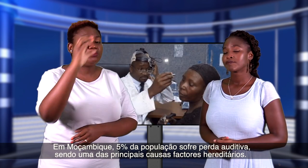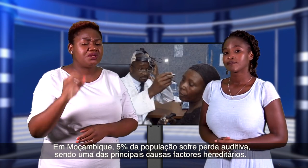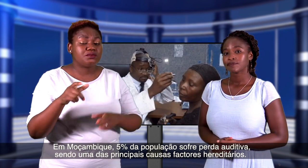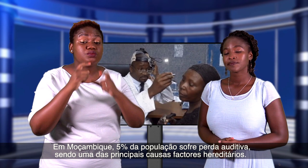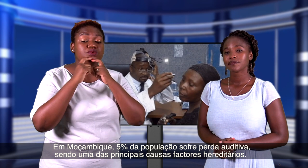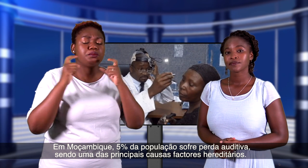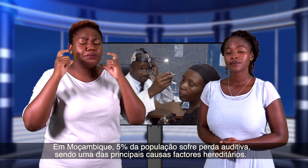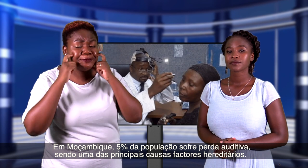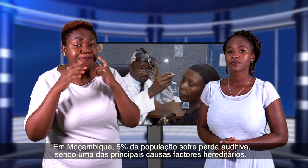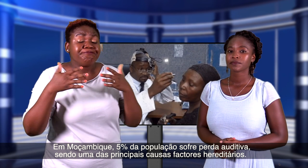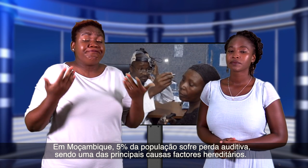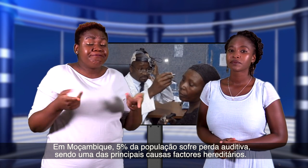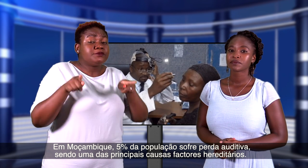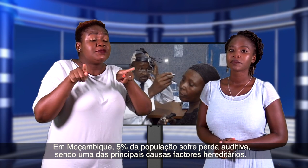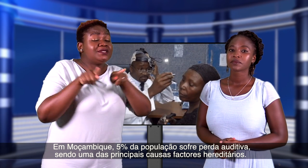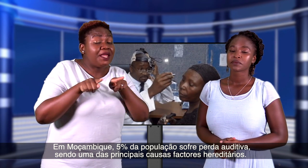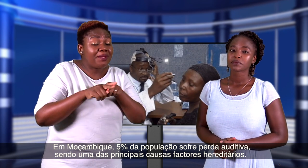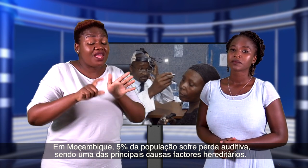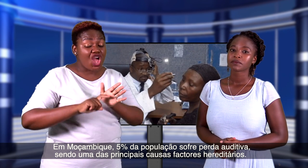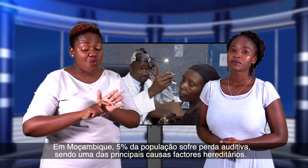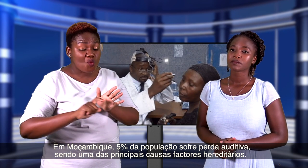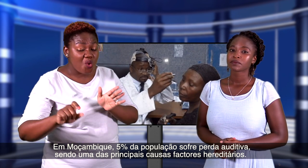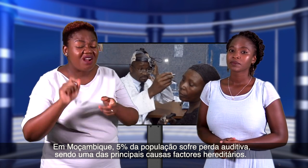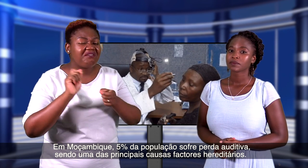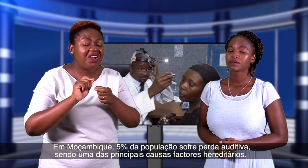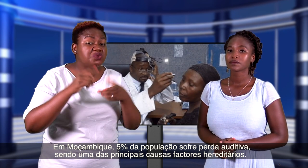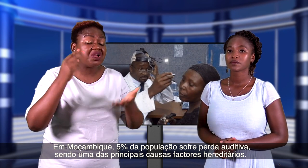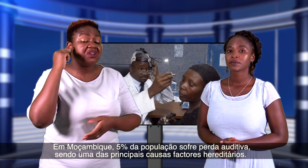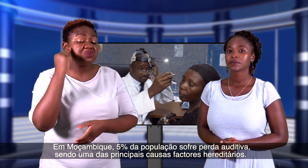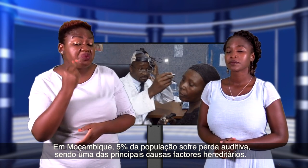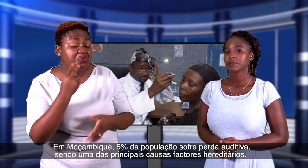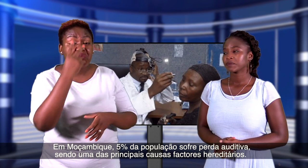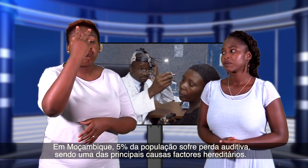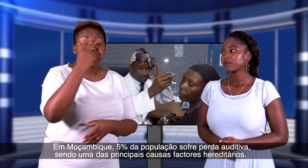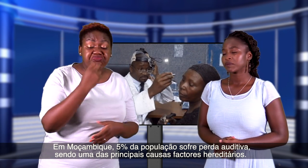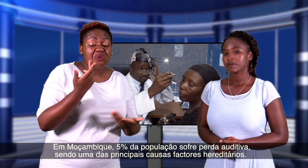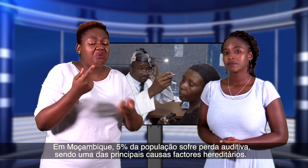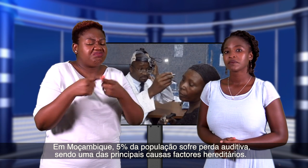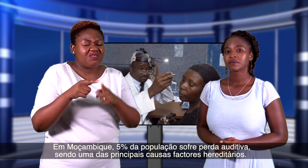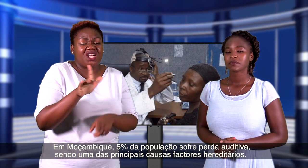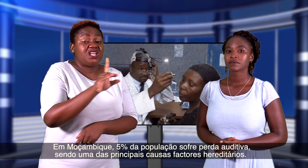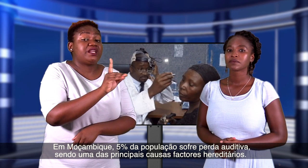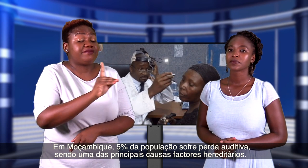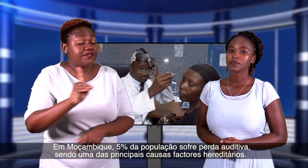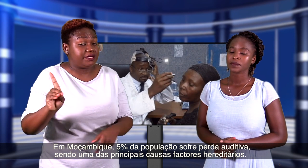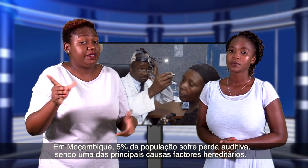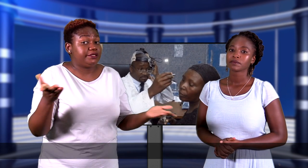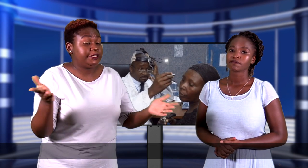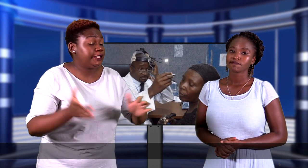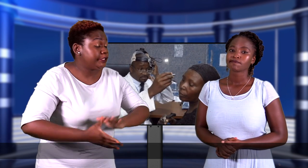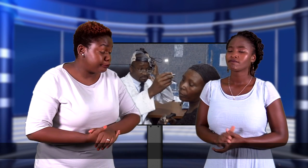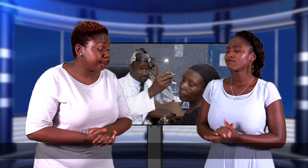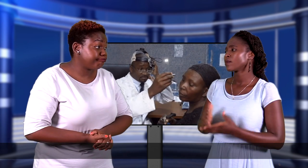5% da população sofre perda auditiva, sendo uma das principais causas fatores hereditários.